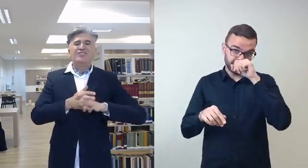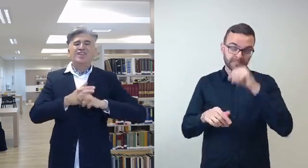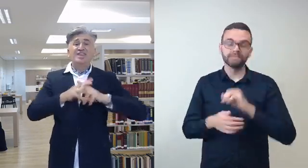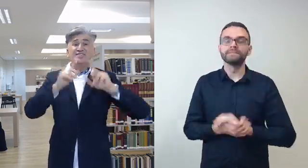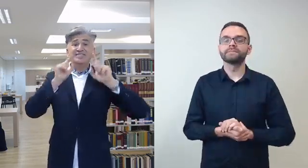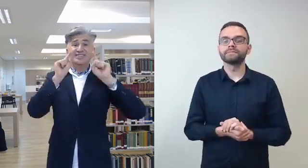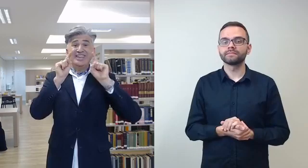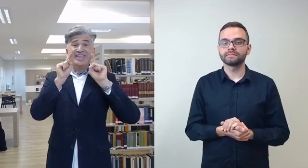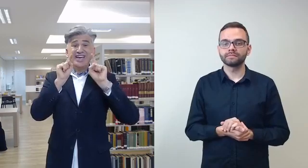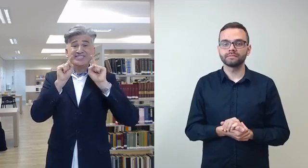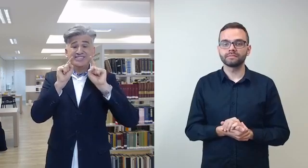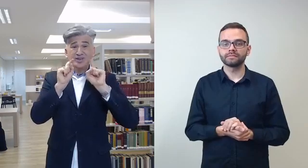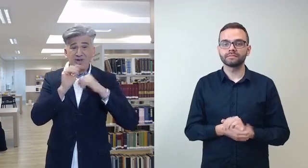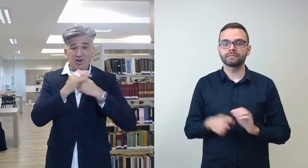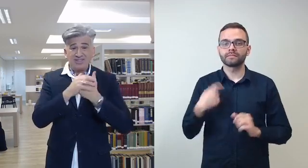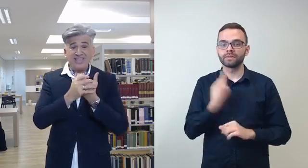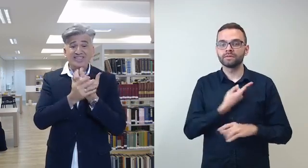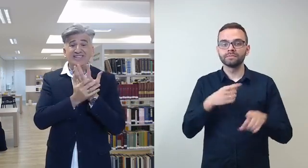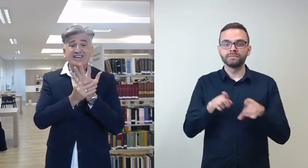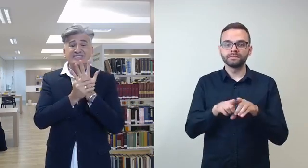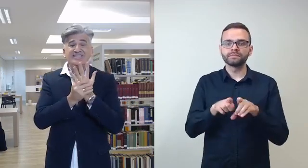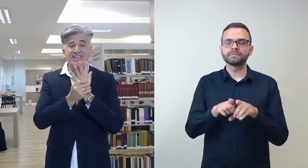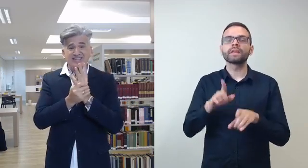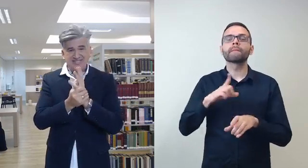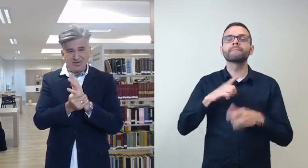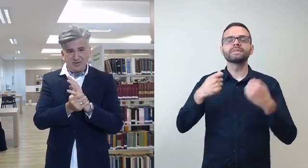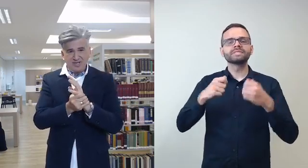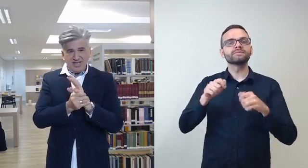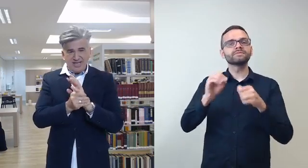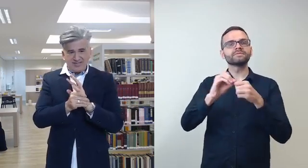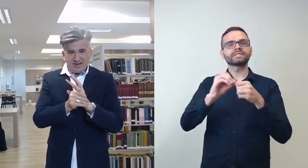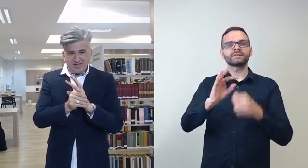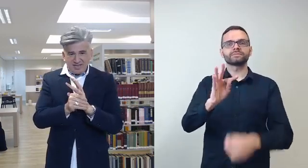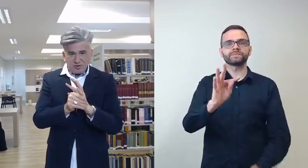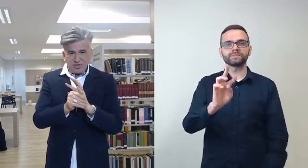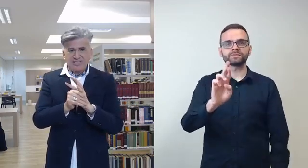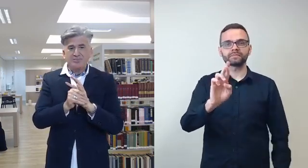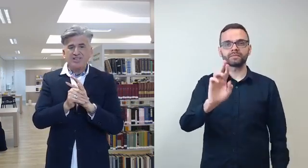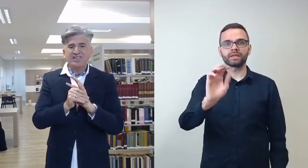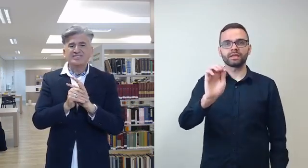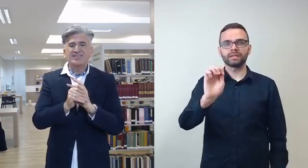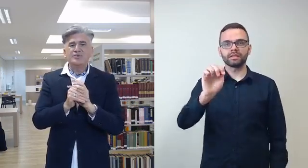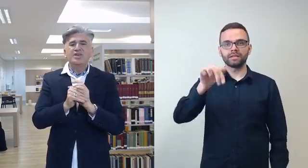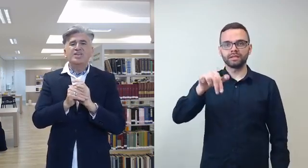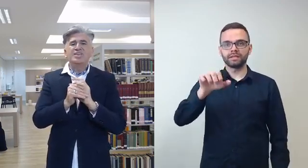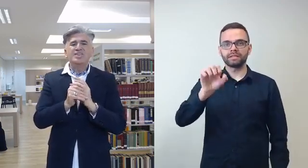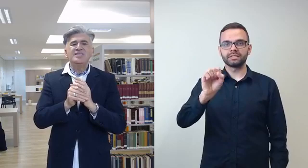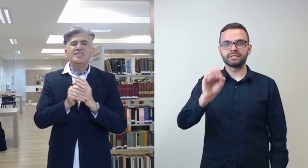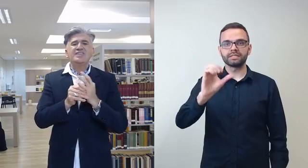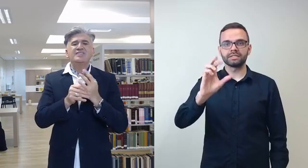a transcriação. Anota aí, transcriação, através de uma interpretação